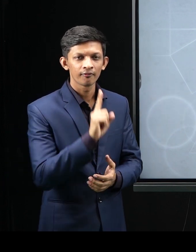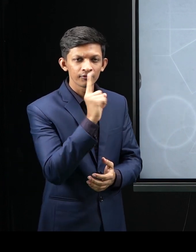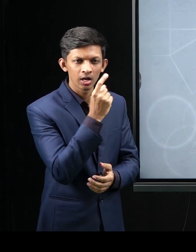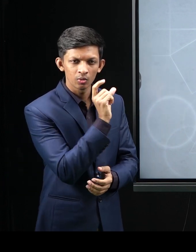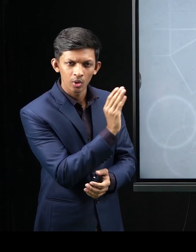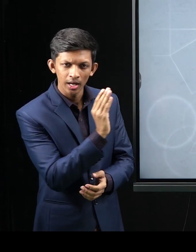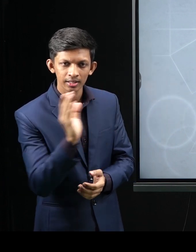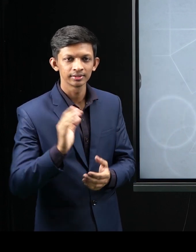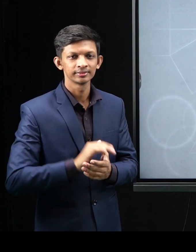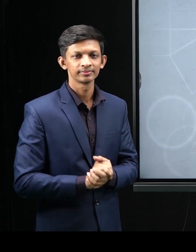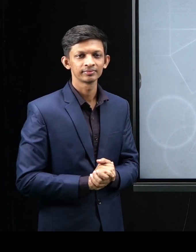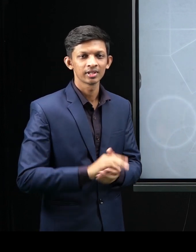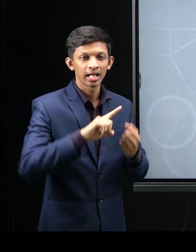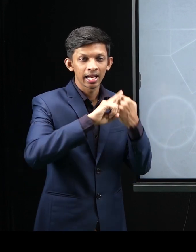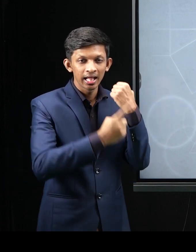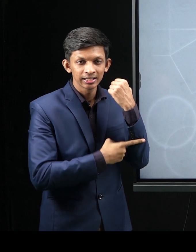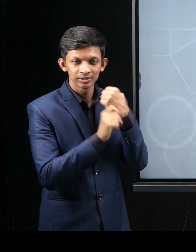మొదటి పదం, చివరి పదం,